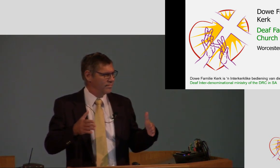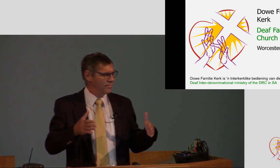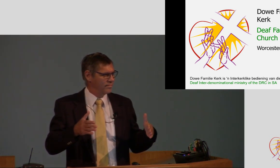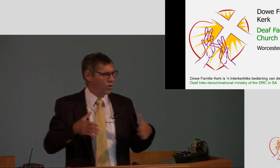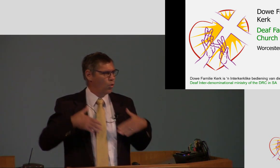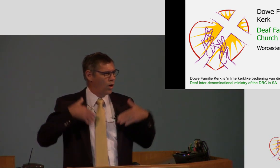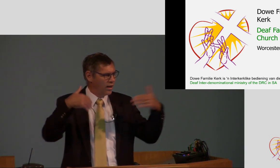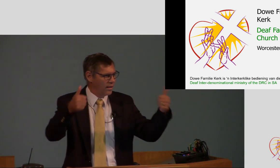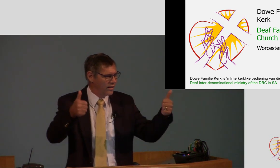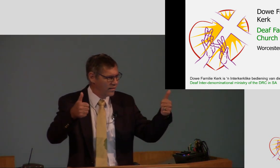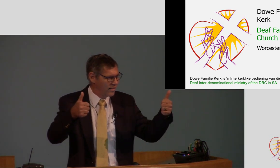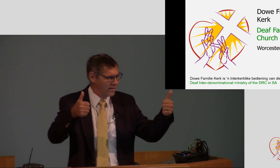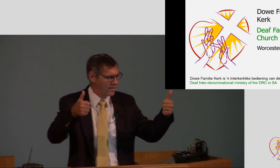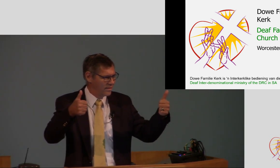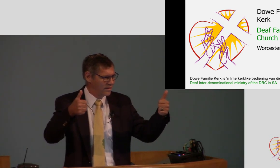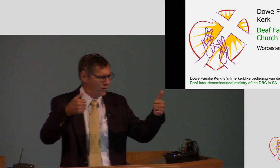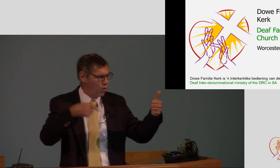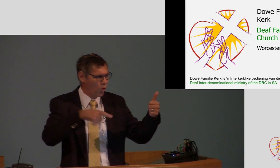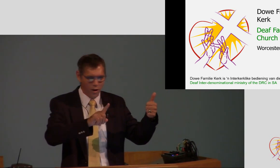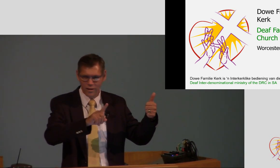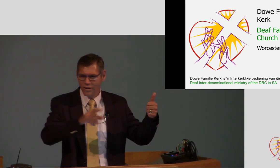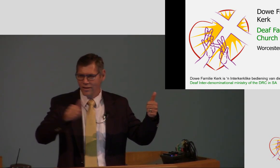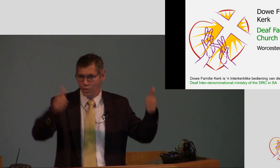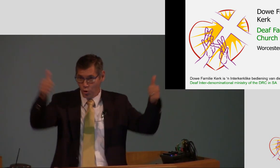Hoe gaan dit vanoggend? Goed.